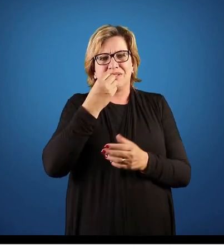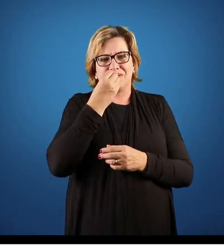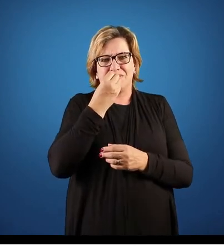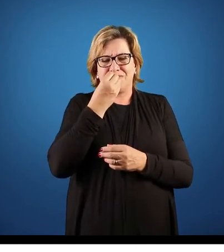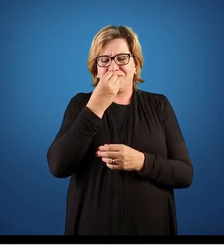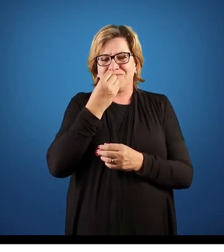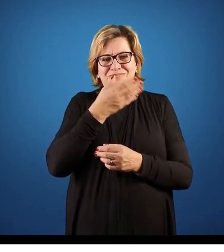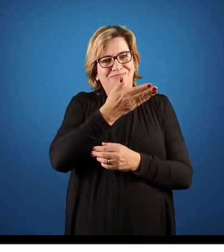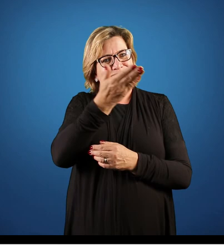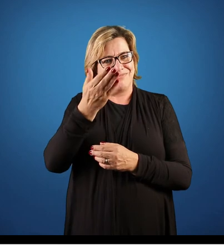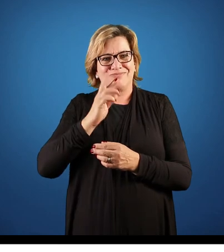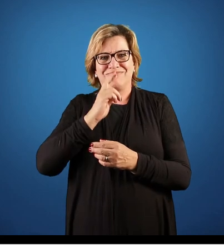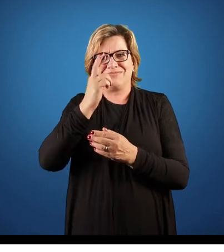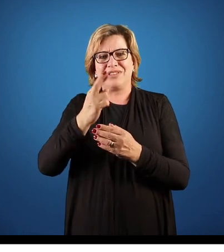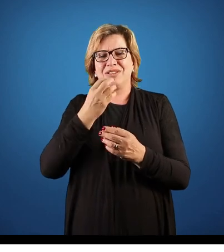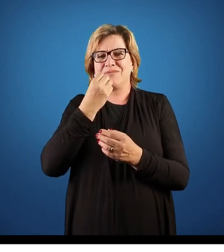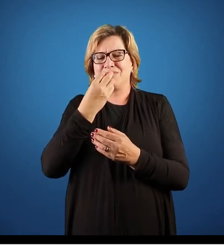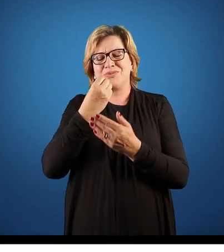todos